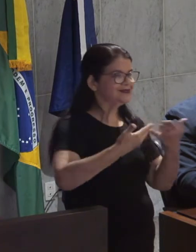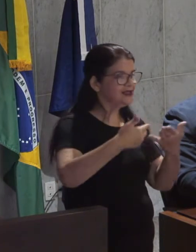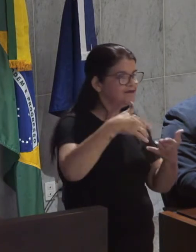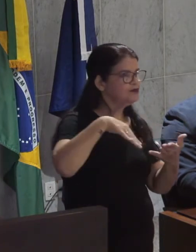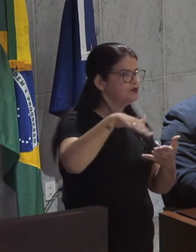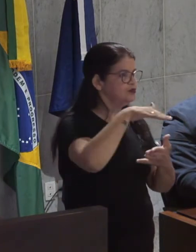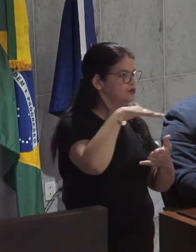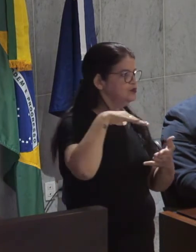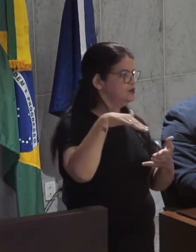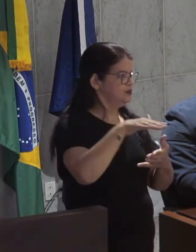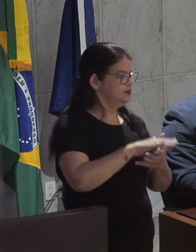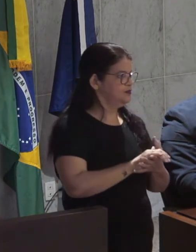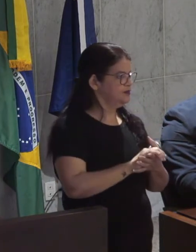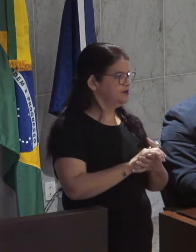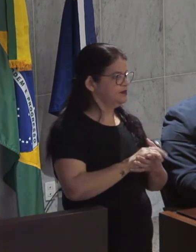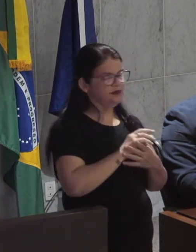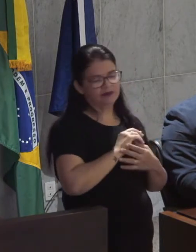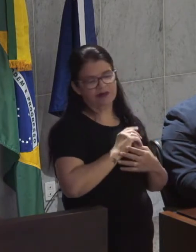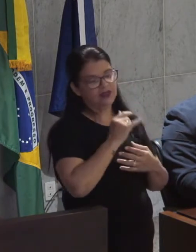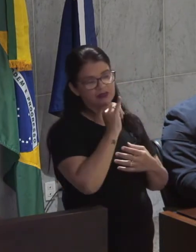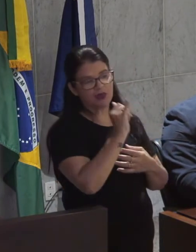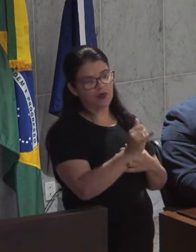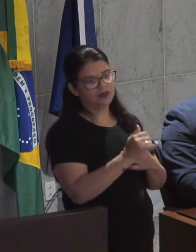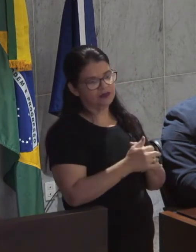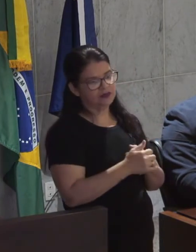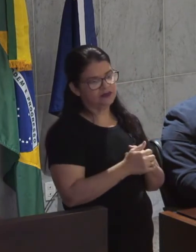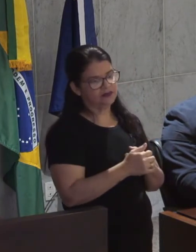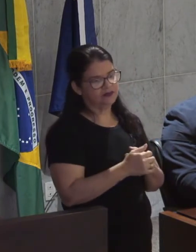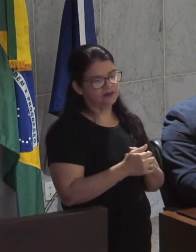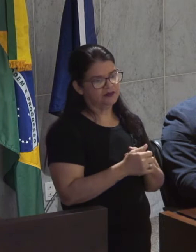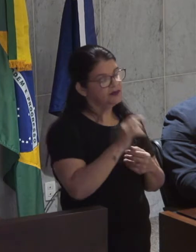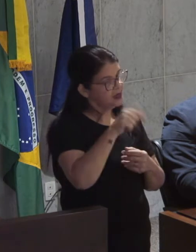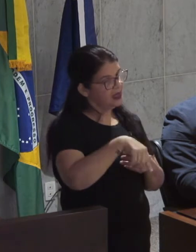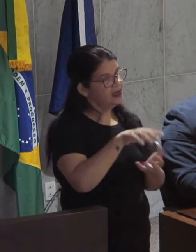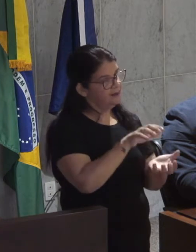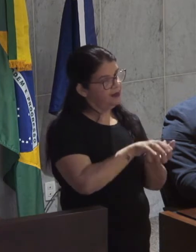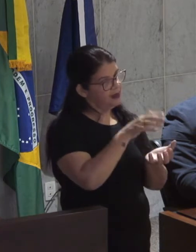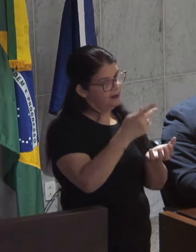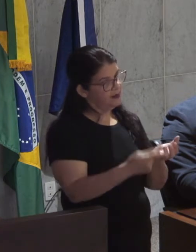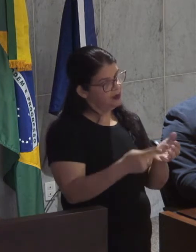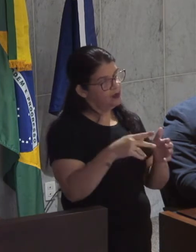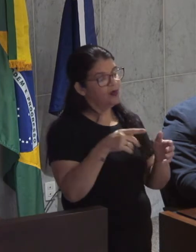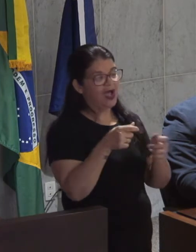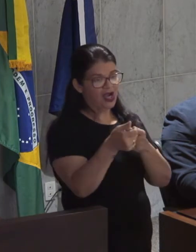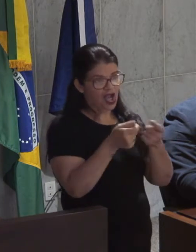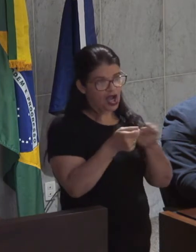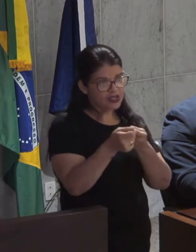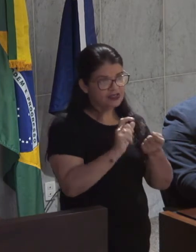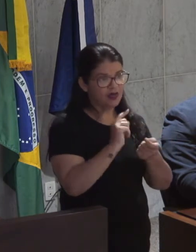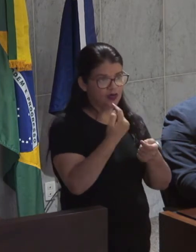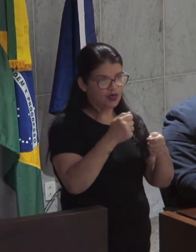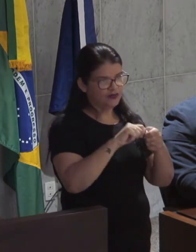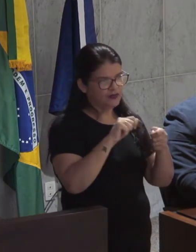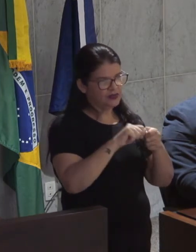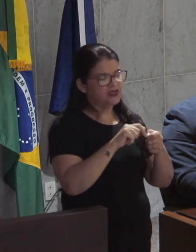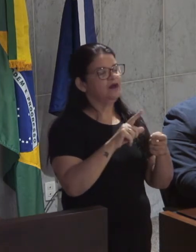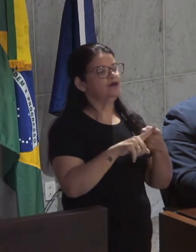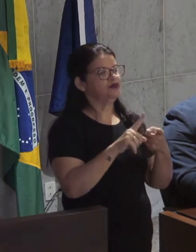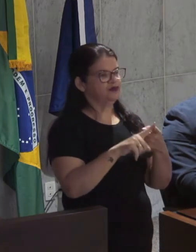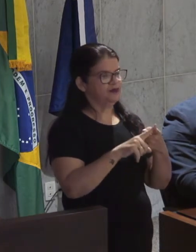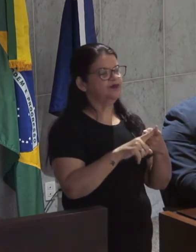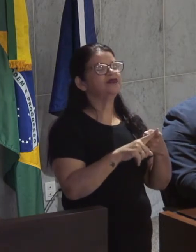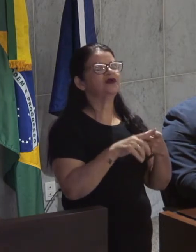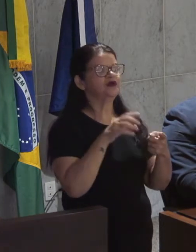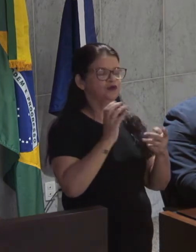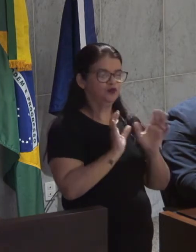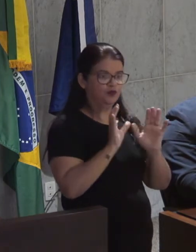públicos. Isso não é dito. Aqui em Pernambuco, agora com a negociação que nós fizemos do Fórum dos Servidores Estaduais